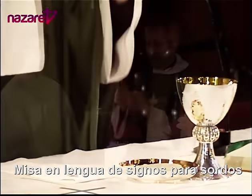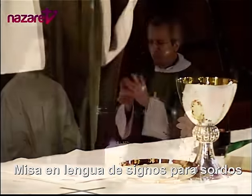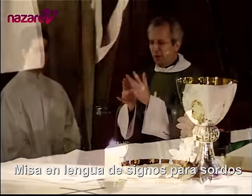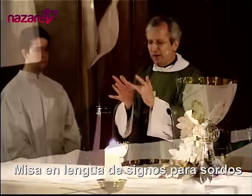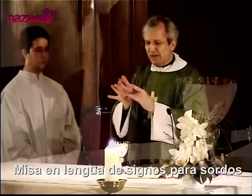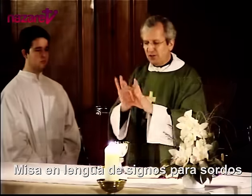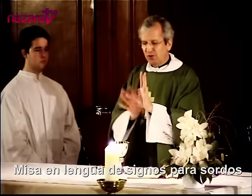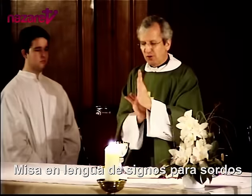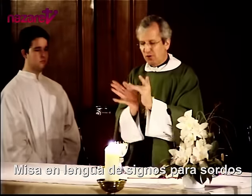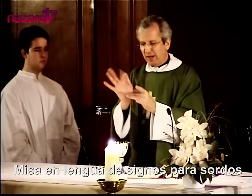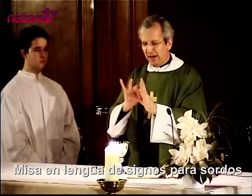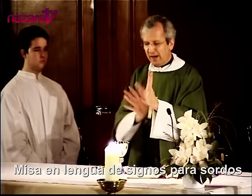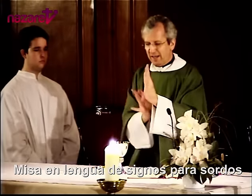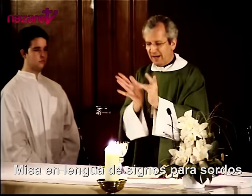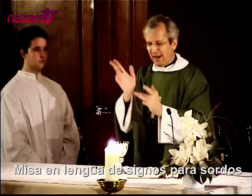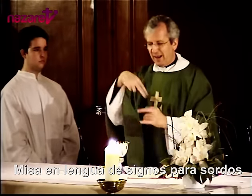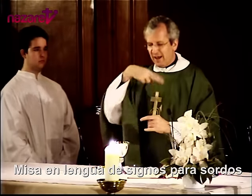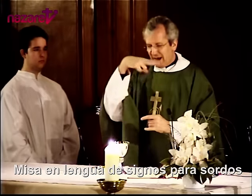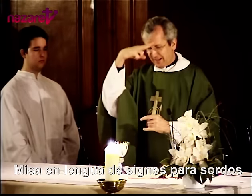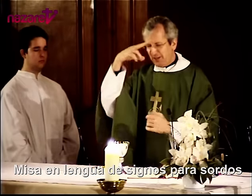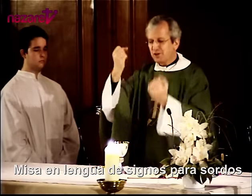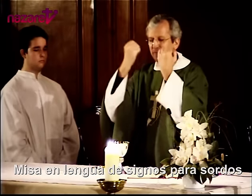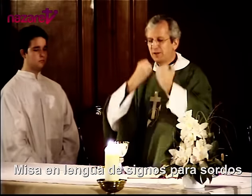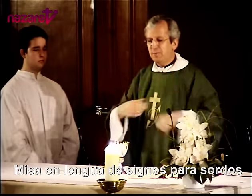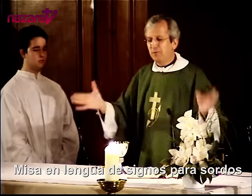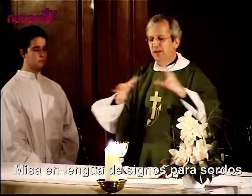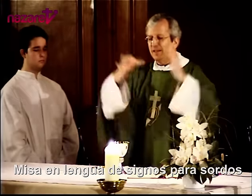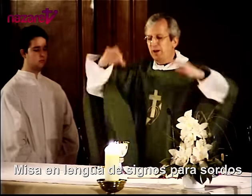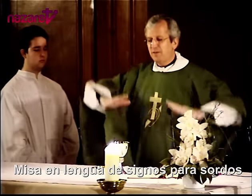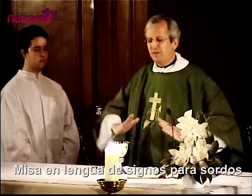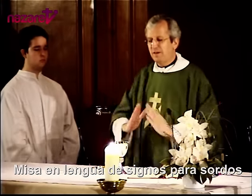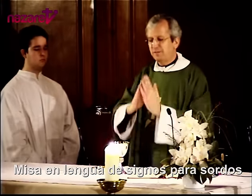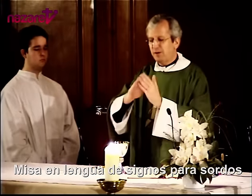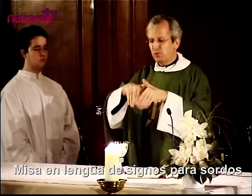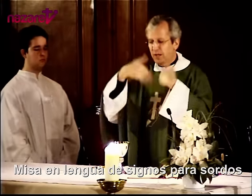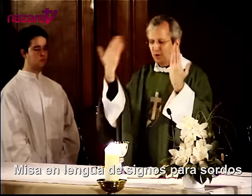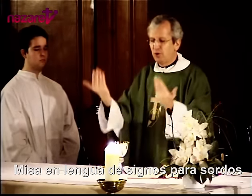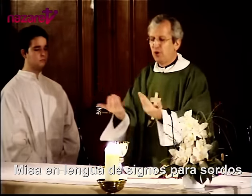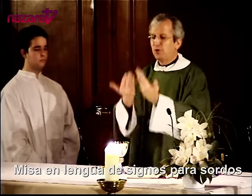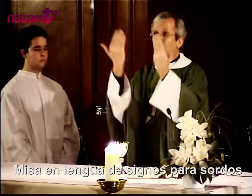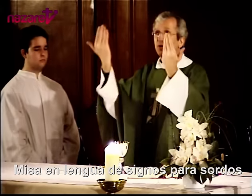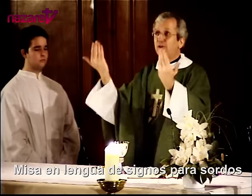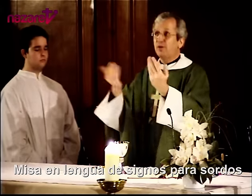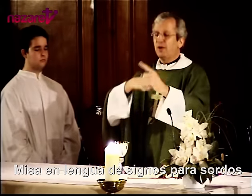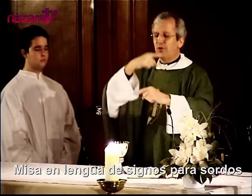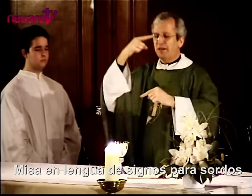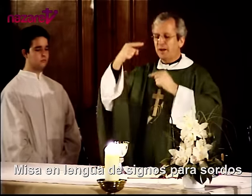Por Cristo, con Él y en Él, a ti Dios Padre Omnipotente, en la unidad del Espíritu Santo, todo honor y toda gloria, por